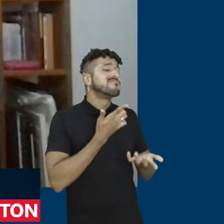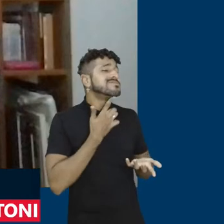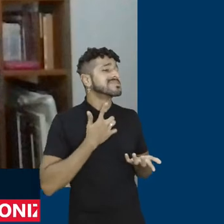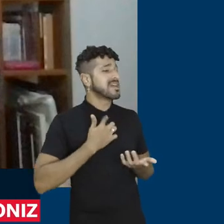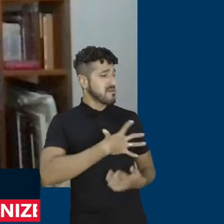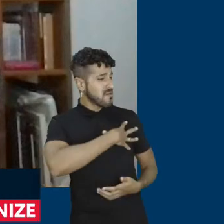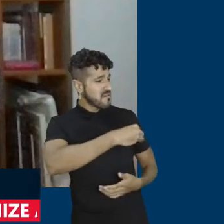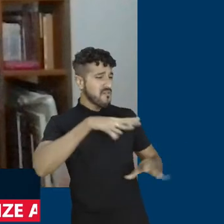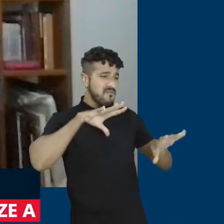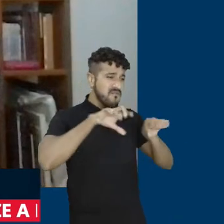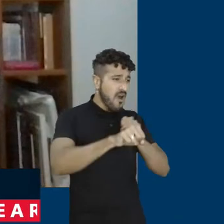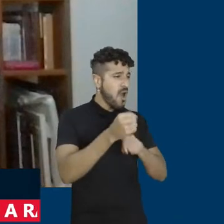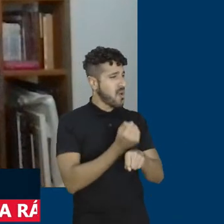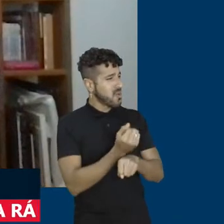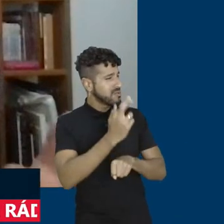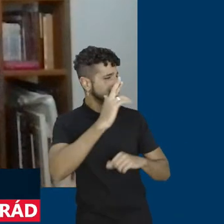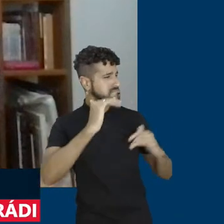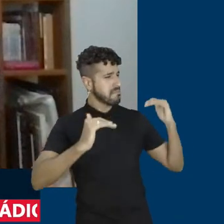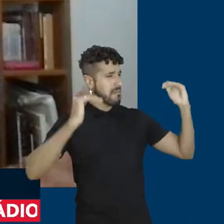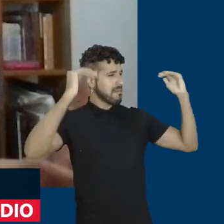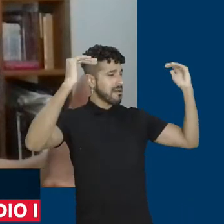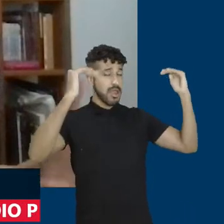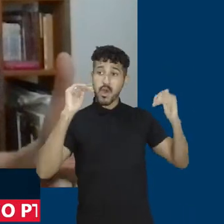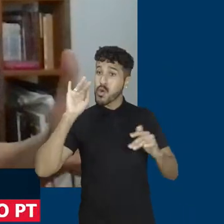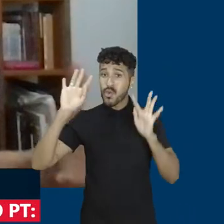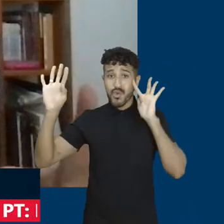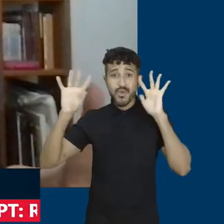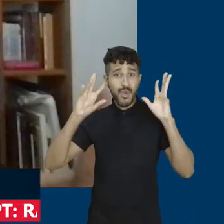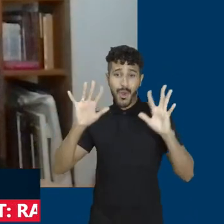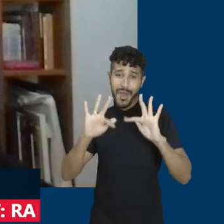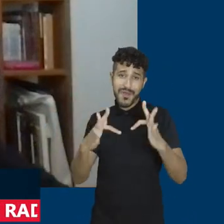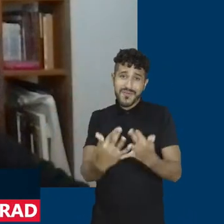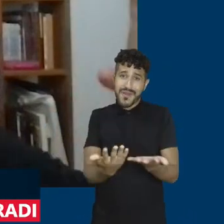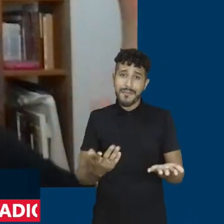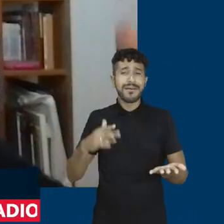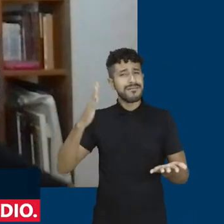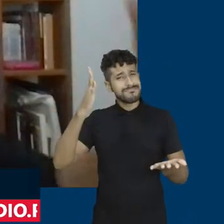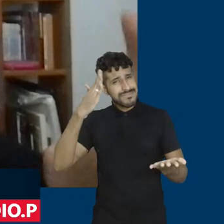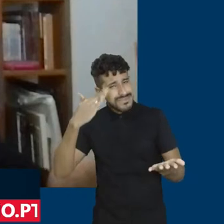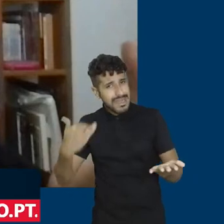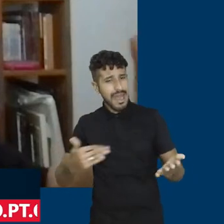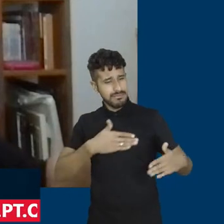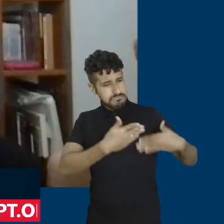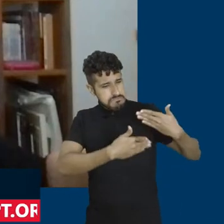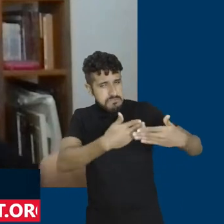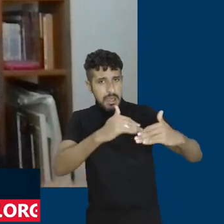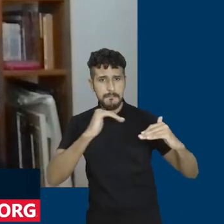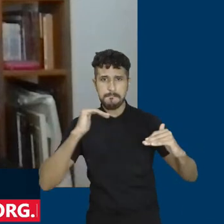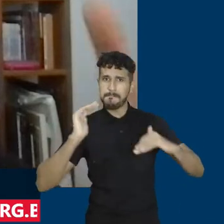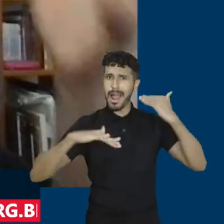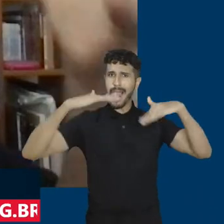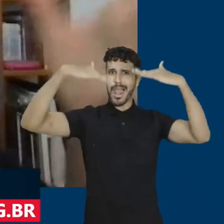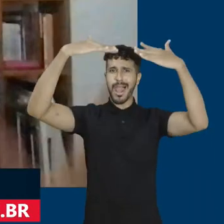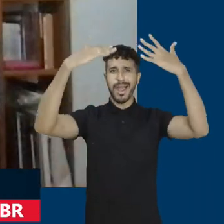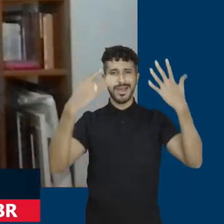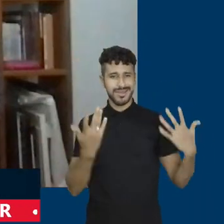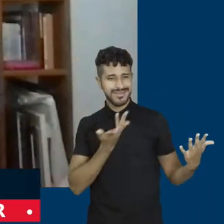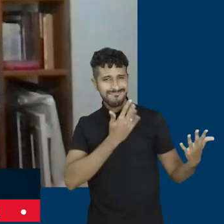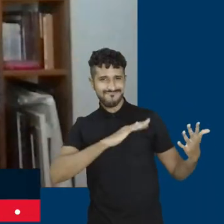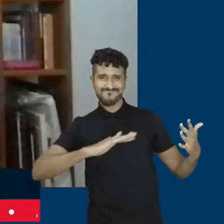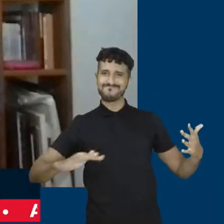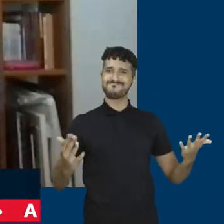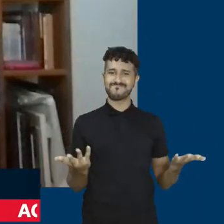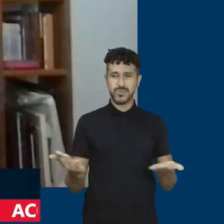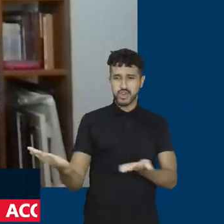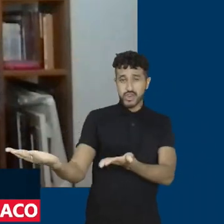a universidade. Esse é o sonho de realização, porque sabe que esse é um caminho, né, que vai colocar